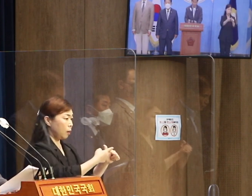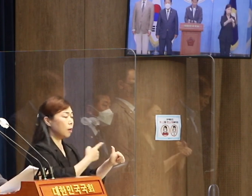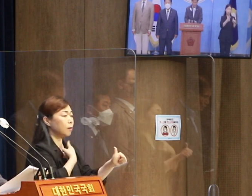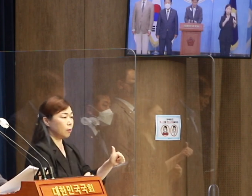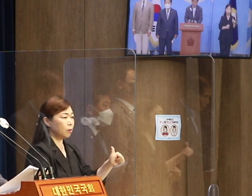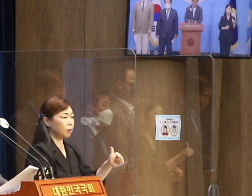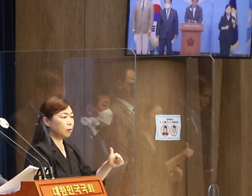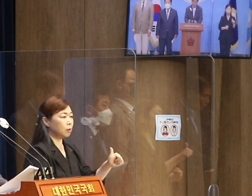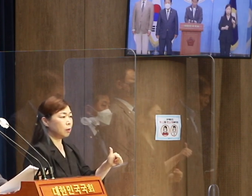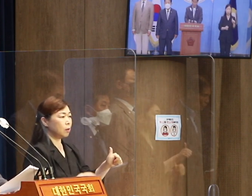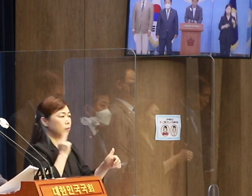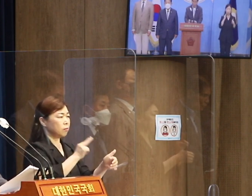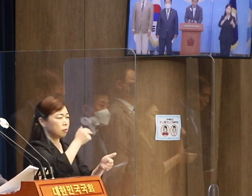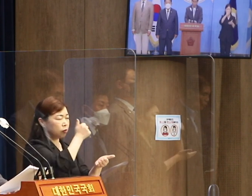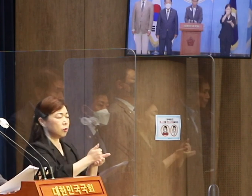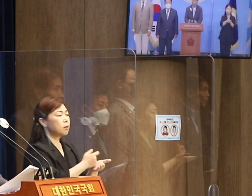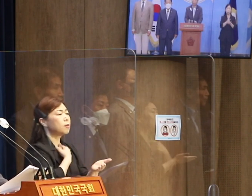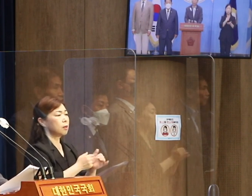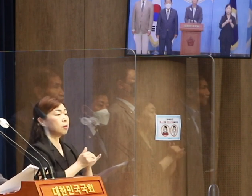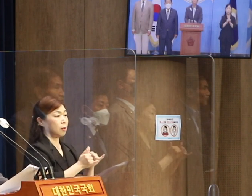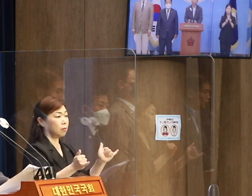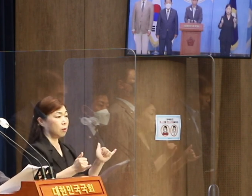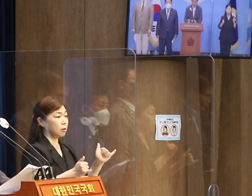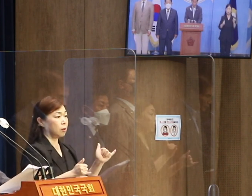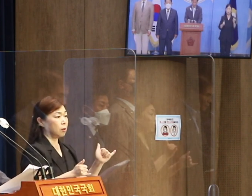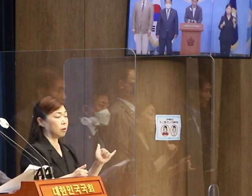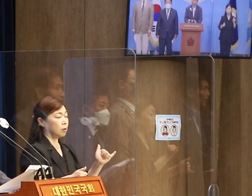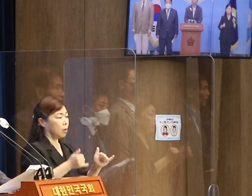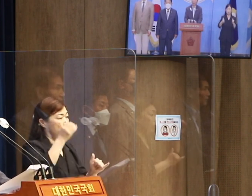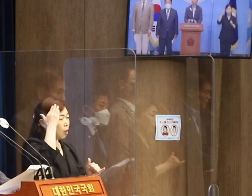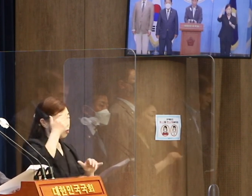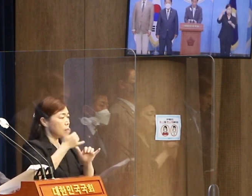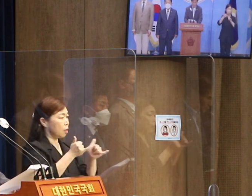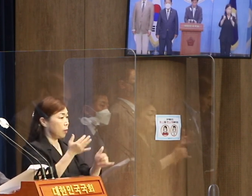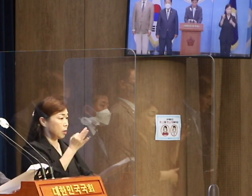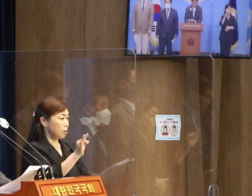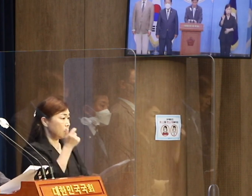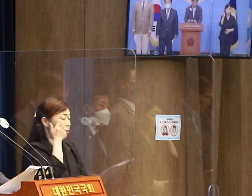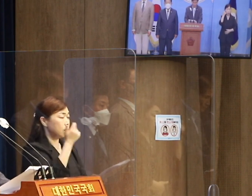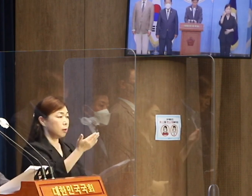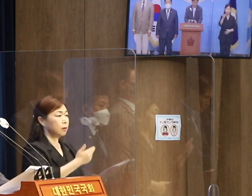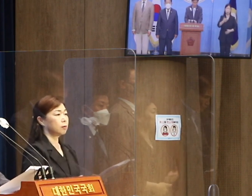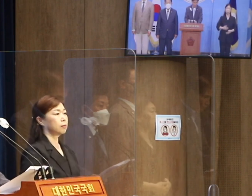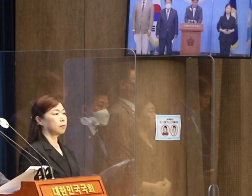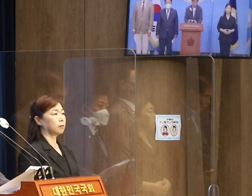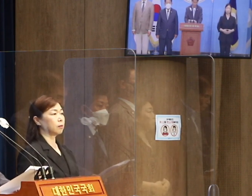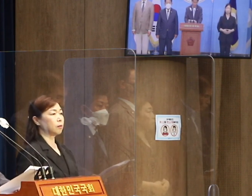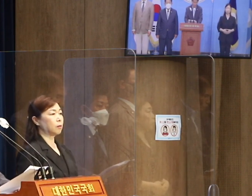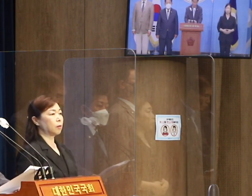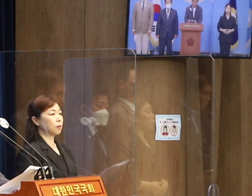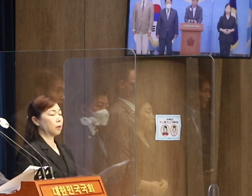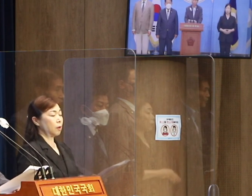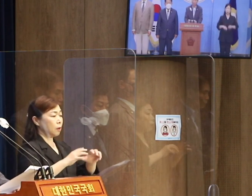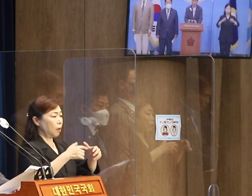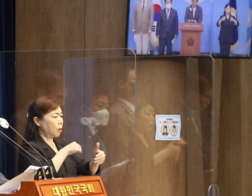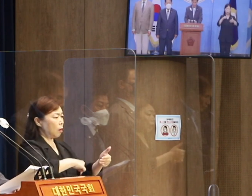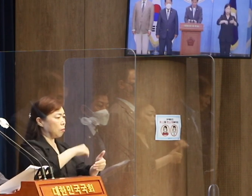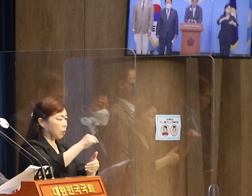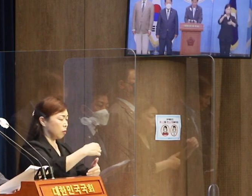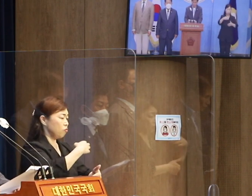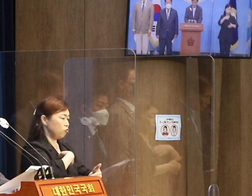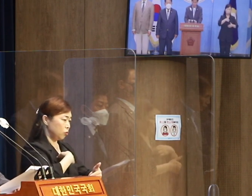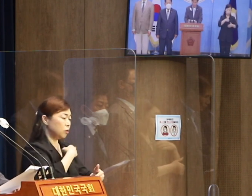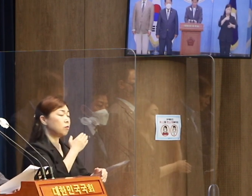엽기적 흉악범죄자들도 우리 국민으로 받아들여야 한다는 것입니까? 나라 안팎으로